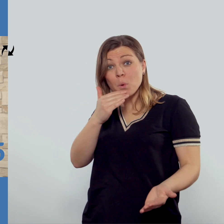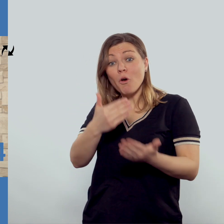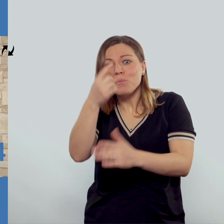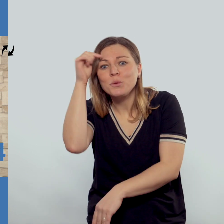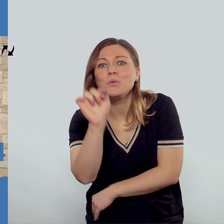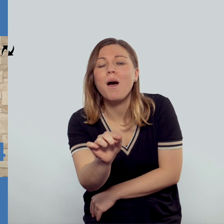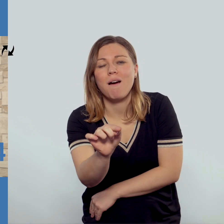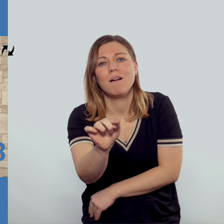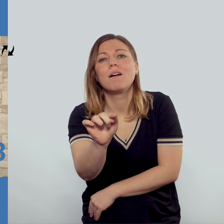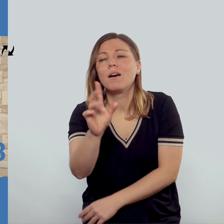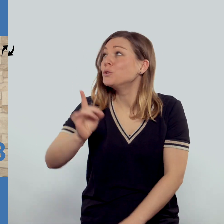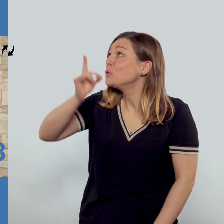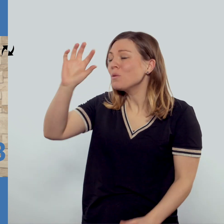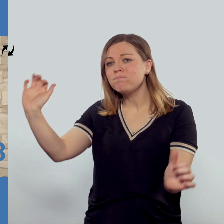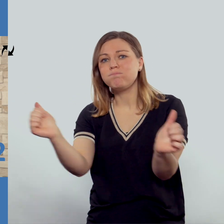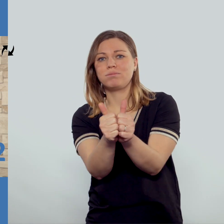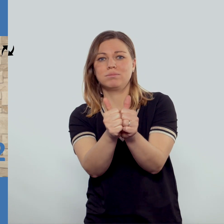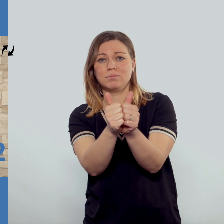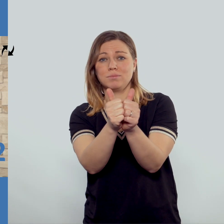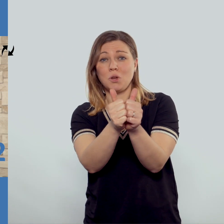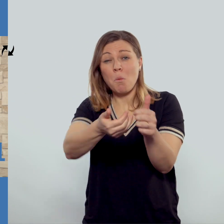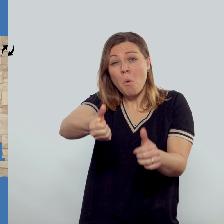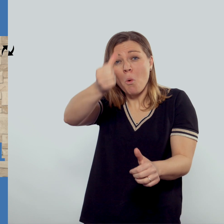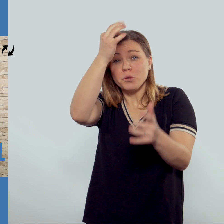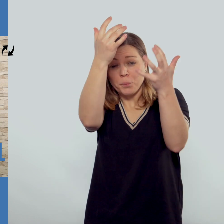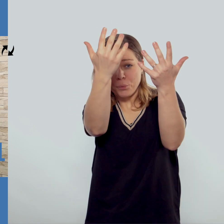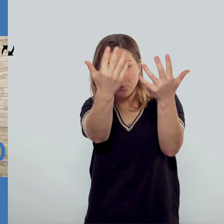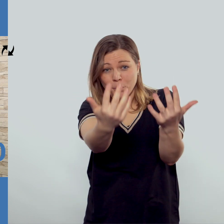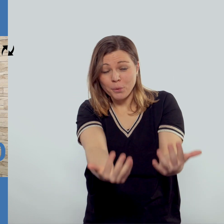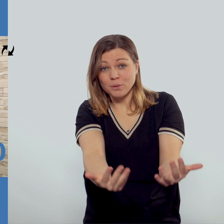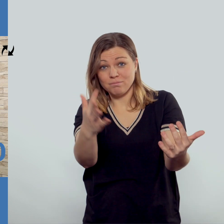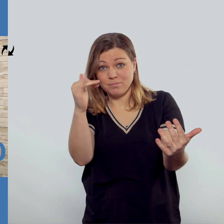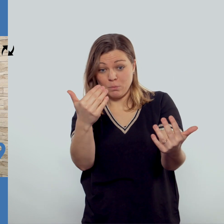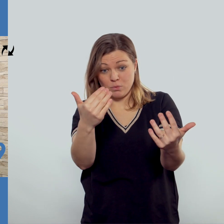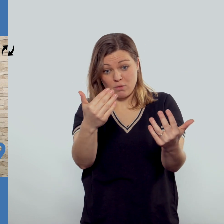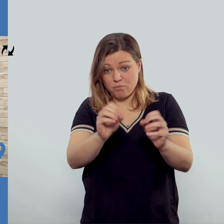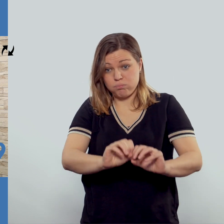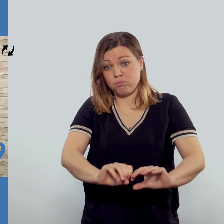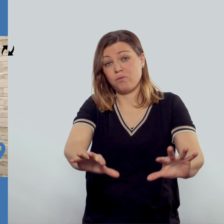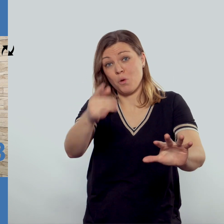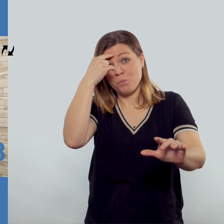sur vous, elle va être relâchée au travers de vous aussi pour guérir les malades. Envoyez vos témoignages de ce que vous